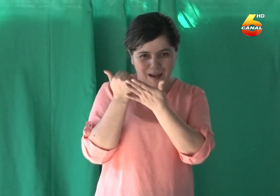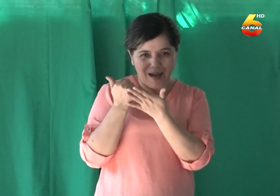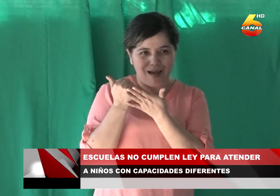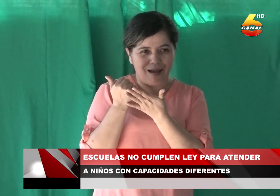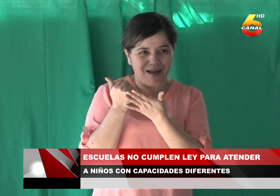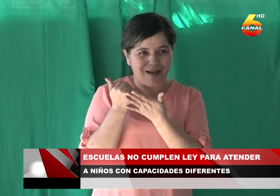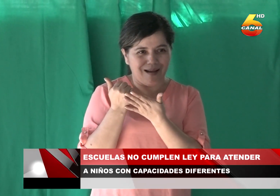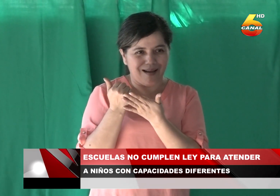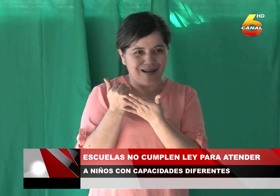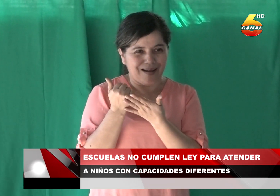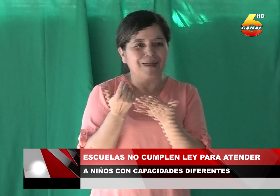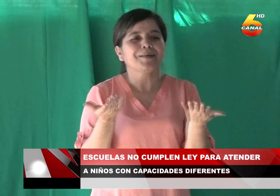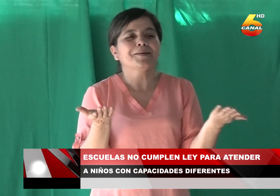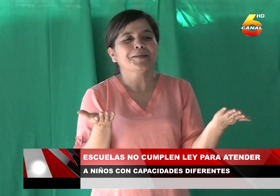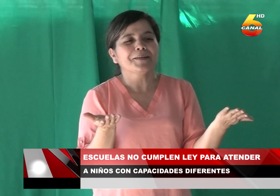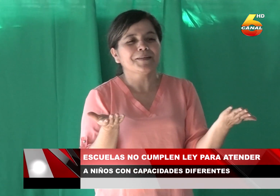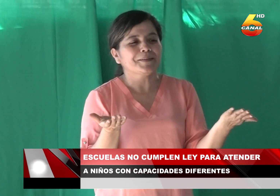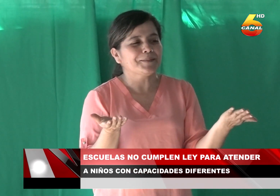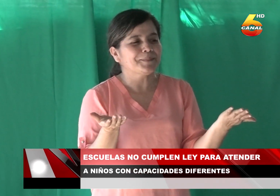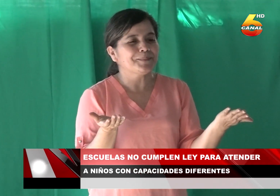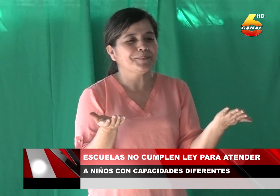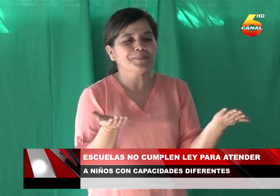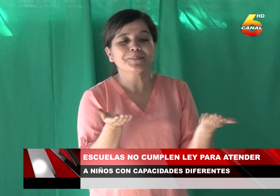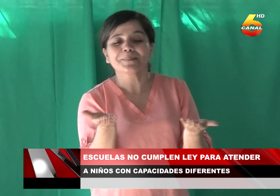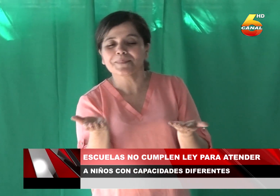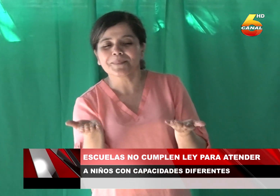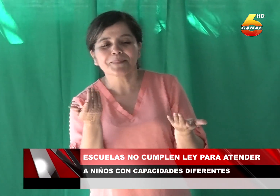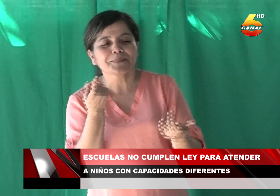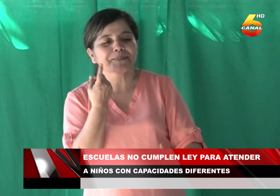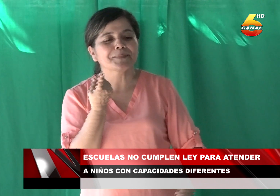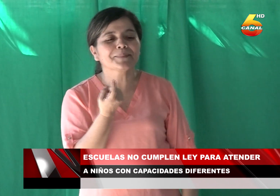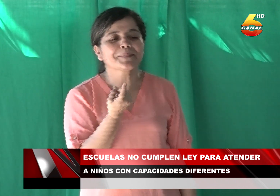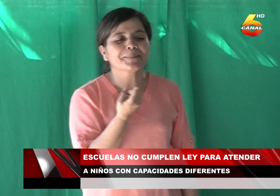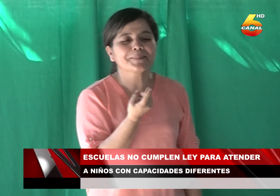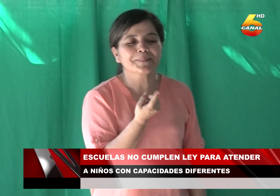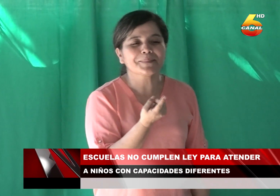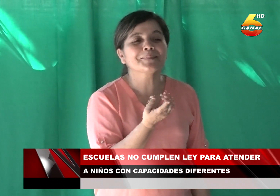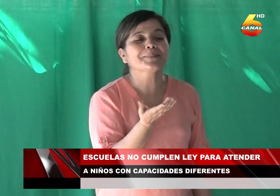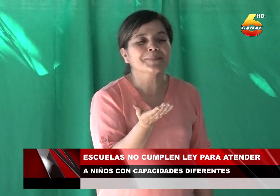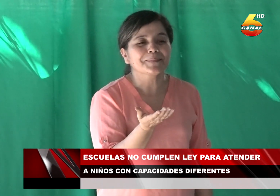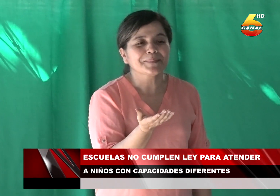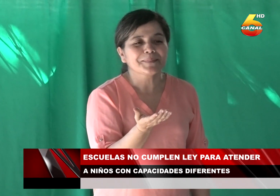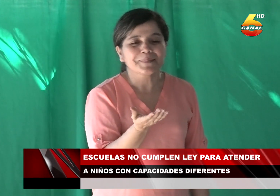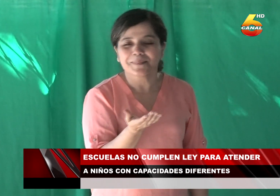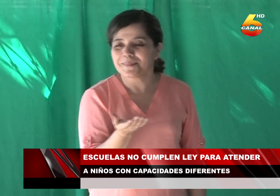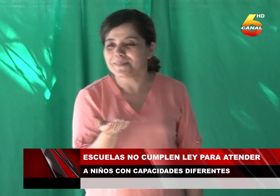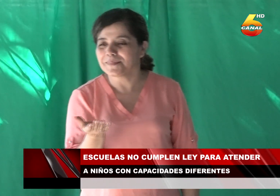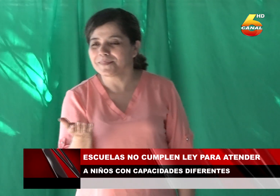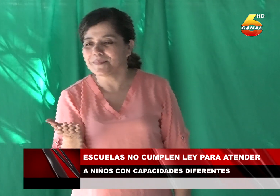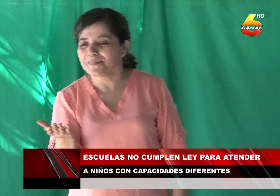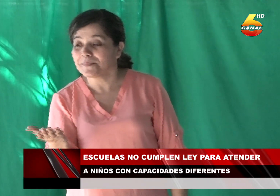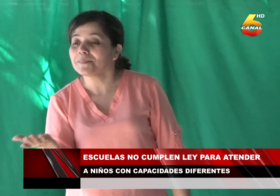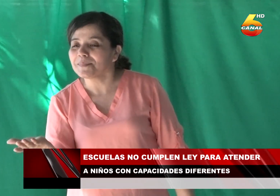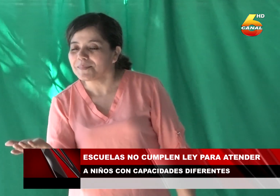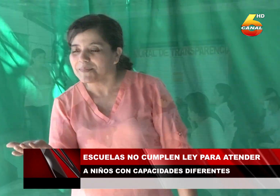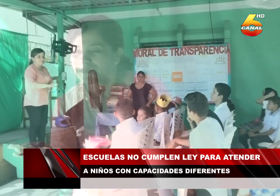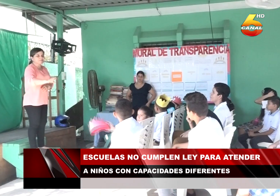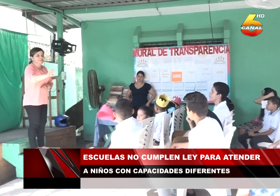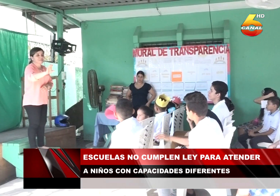y catedráticos de las instituciones para niños y adolescentes con habilidades especiales piden a las autoridades de